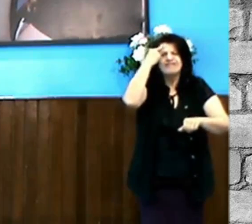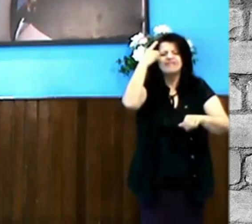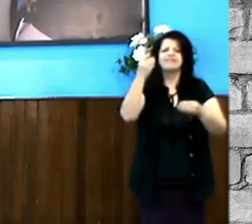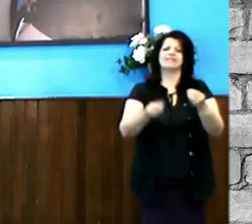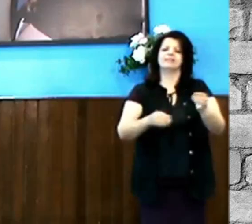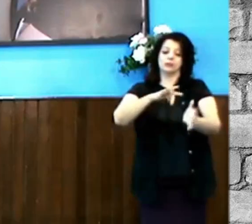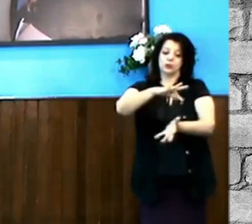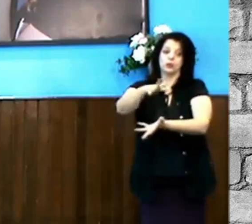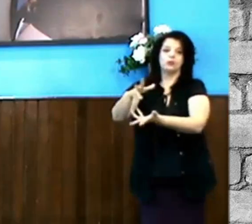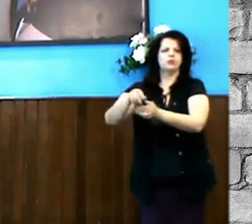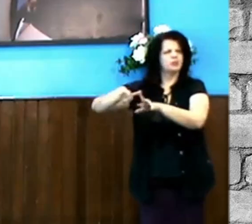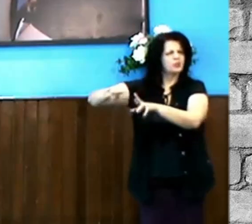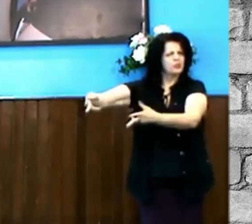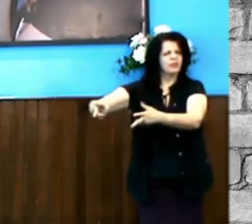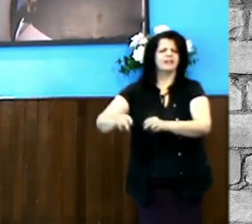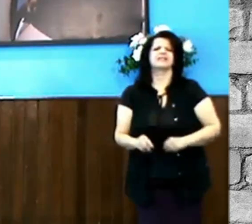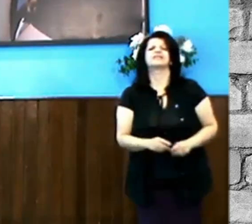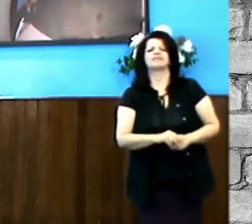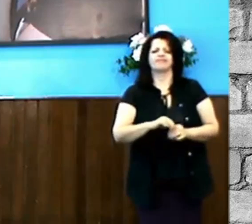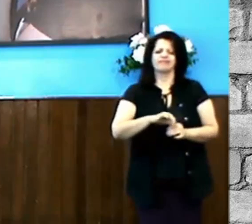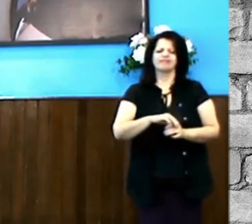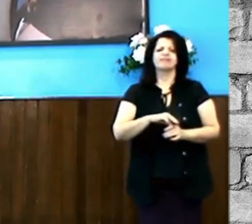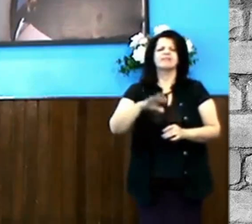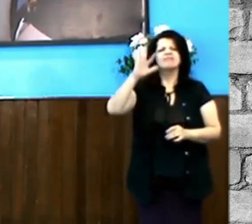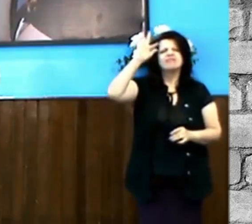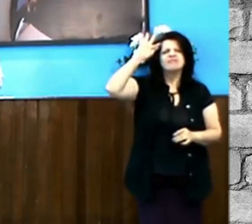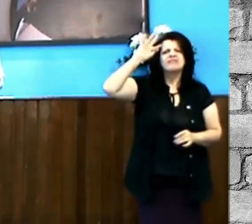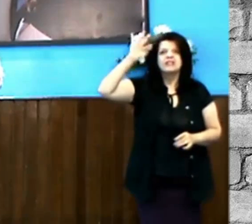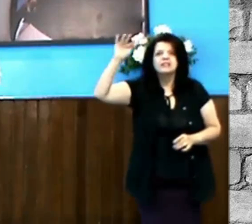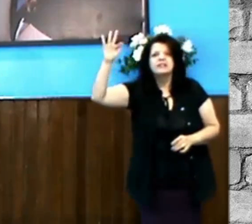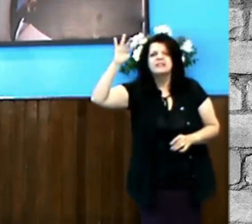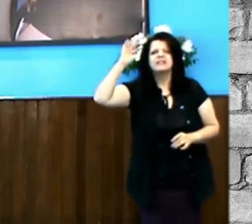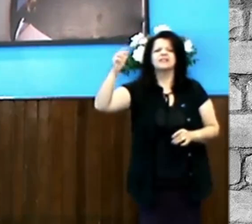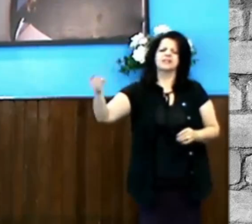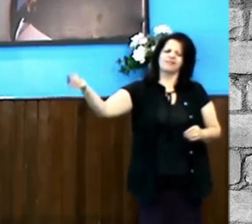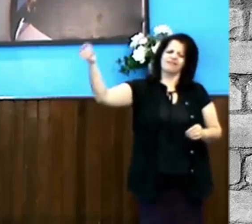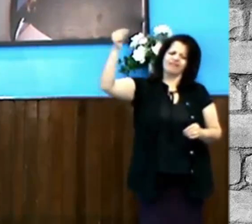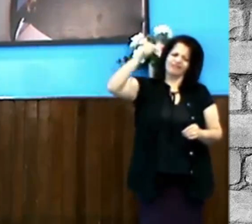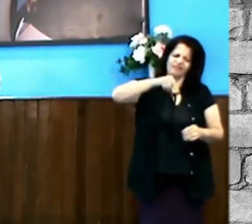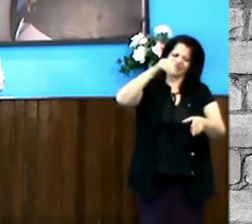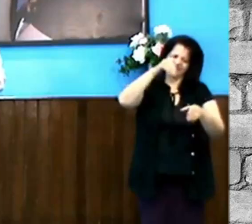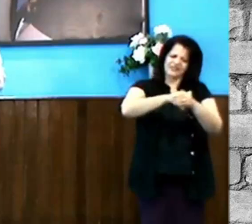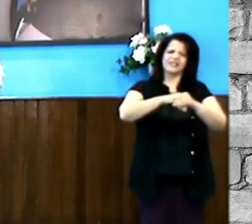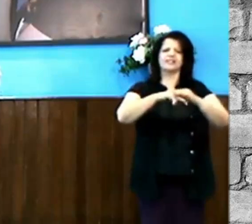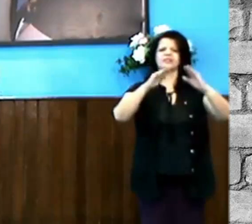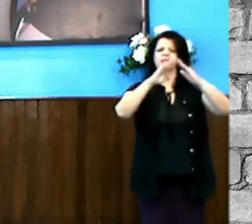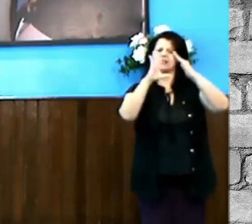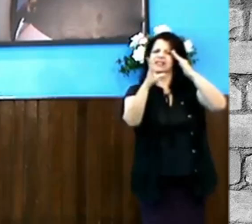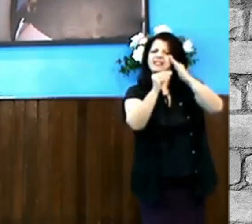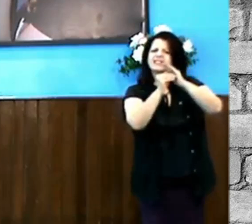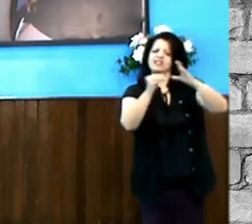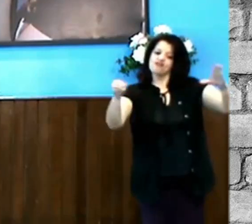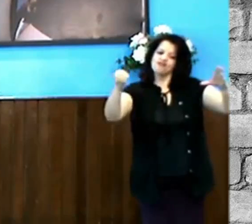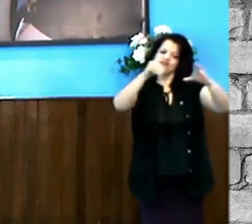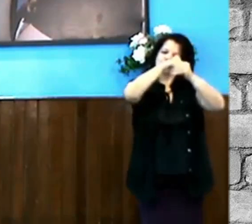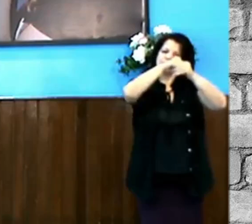das filosofias do mundo, que às vezes nós trazemos para a igreja, incorporamos ao cristianismo